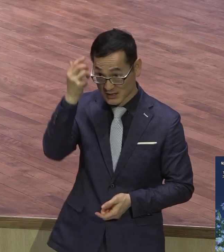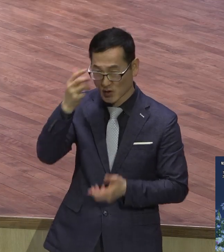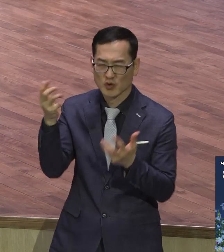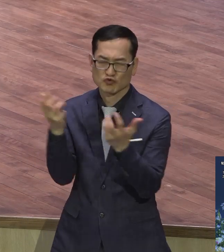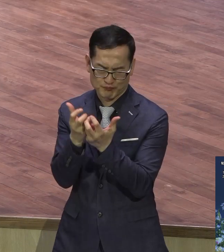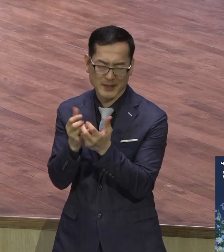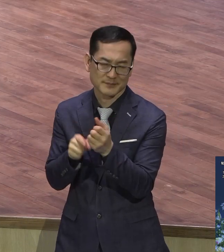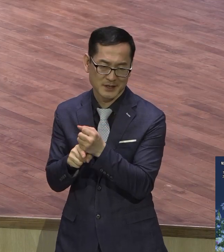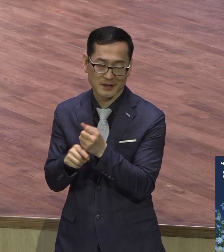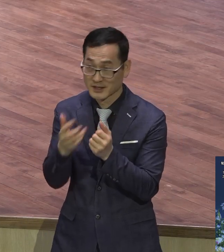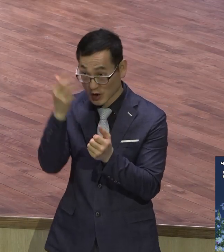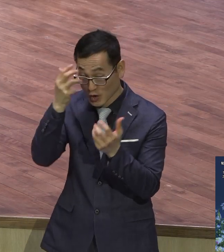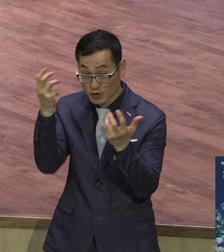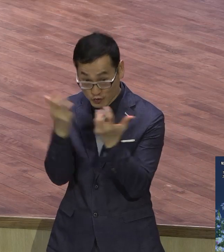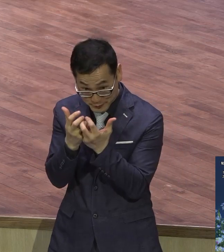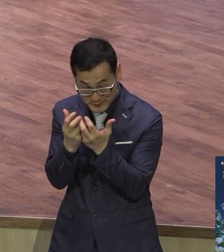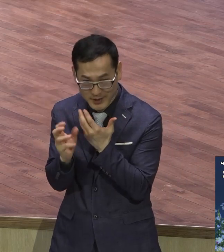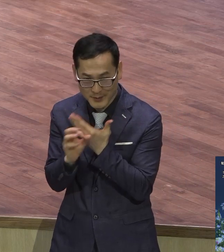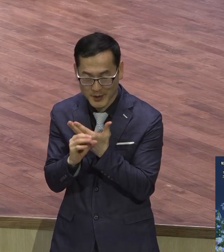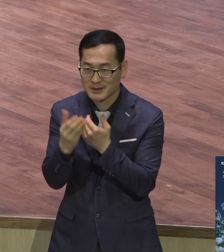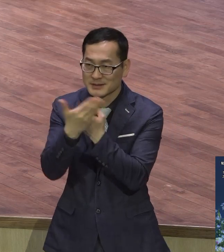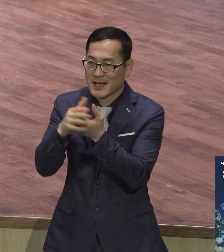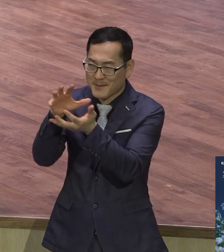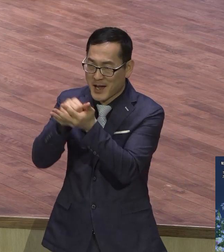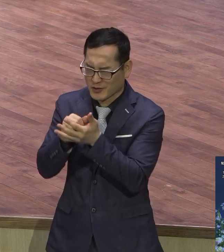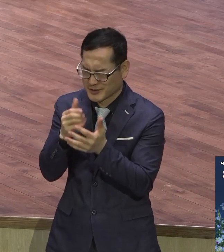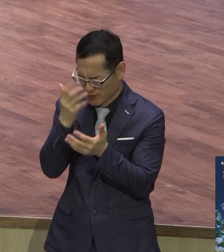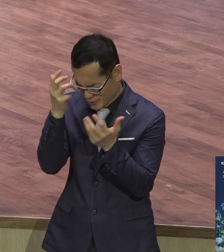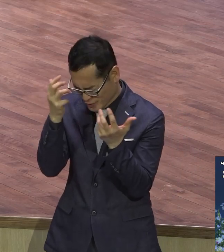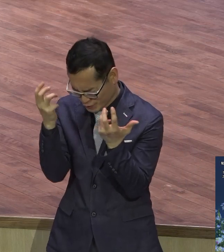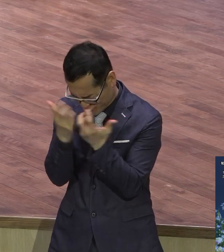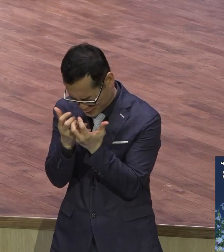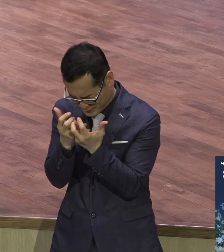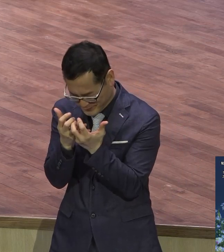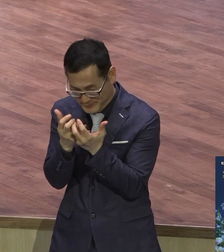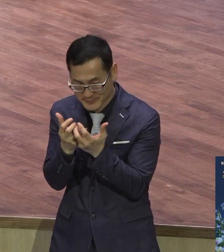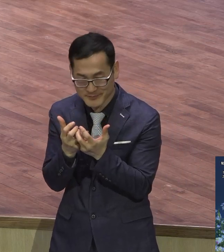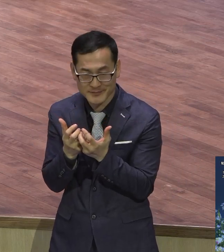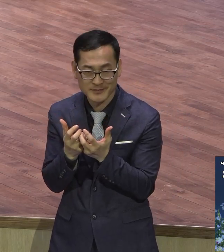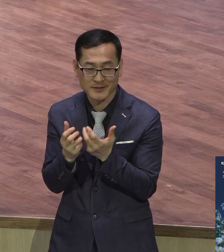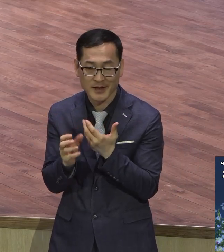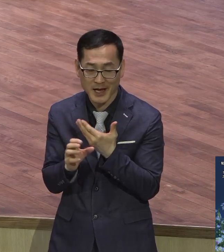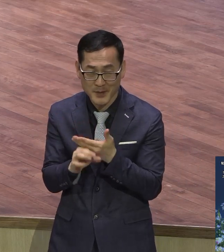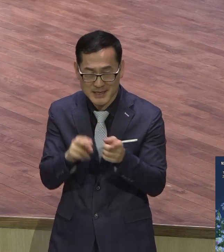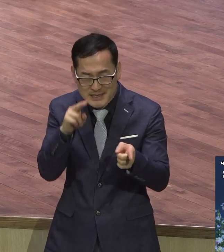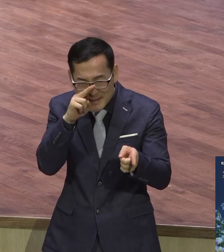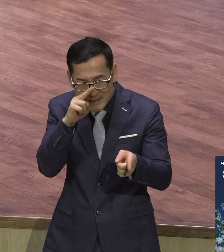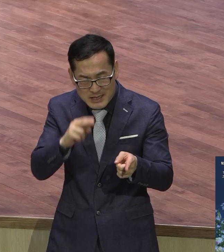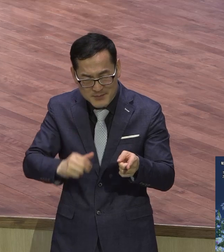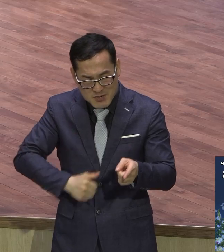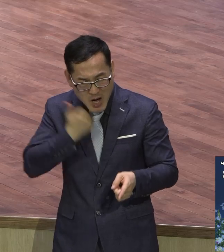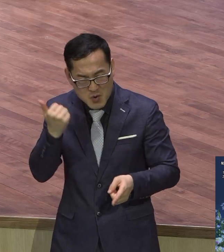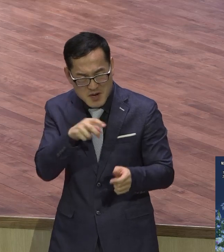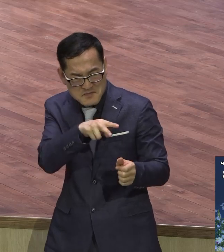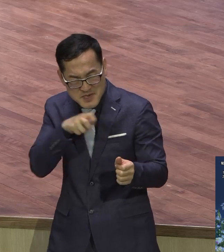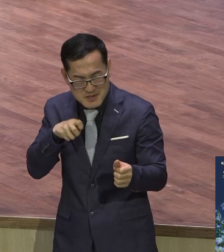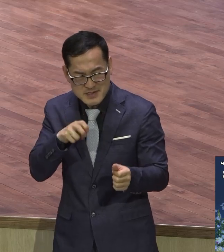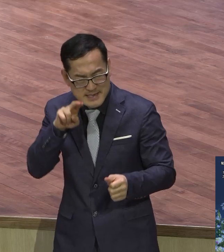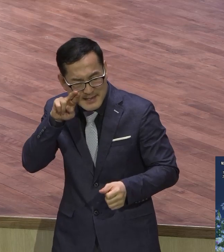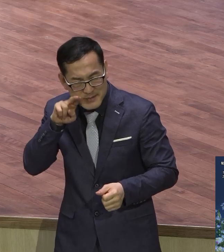마침 충만하면 은혜 받으면 다른 사람을 보고 막 시기하고 질투하고 미워하고